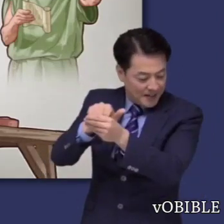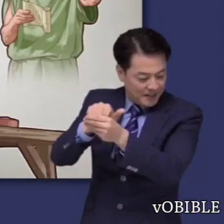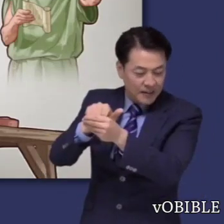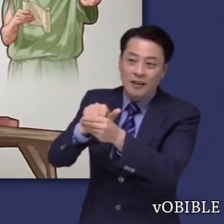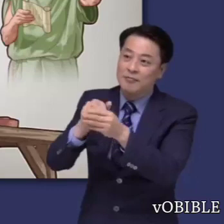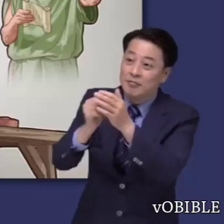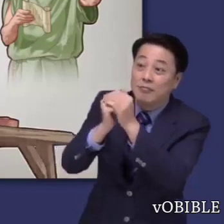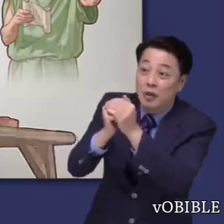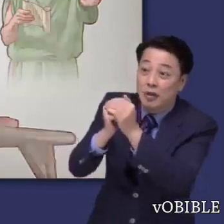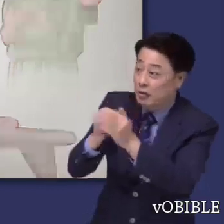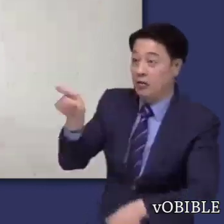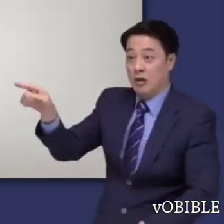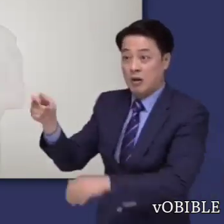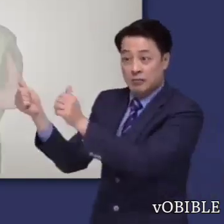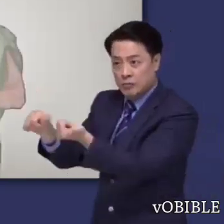成为弟兄的奴隶。